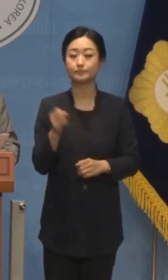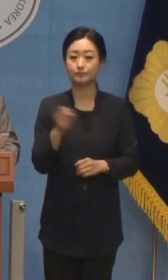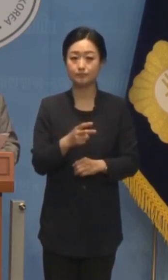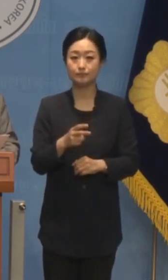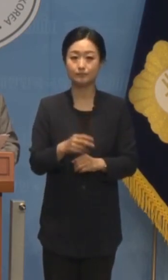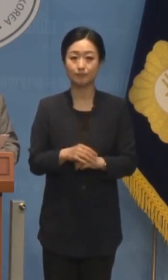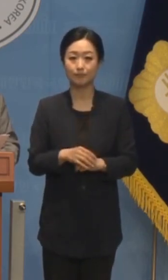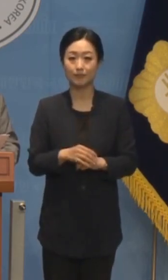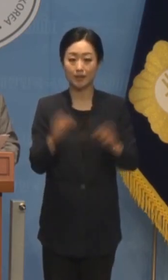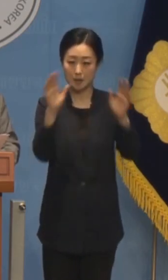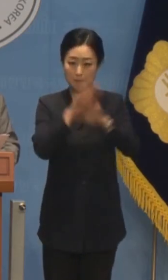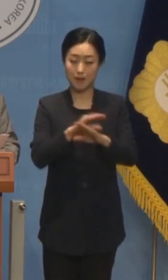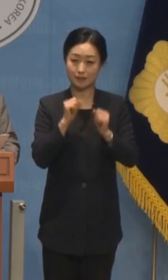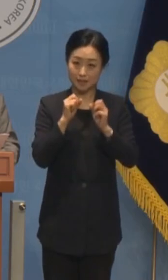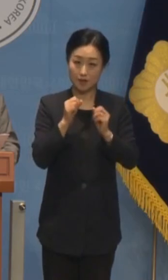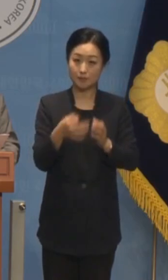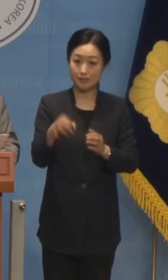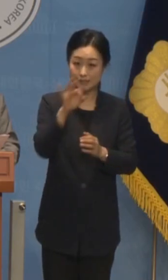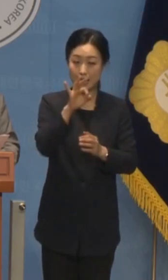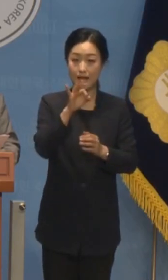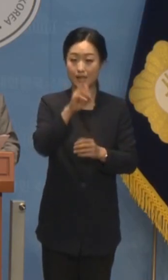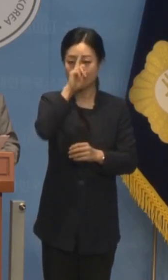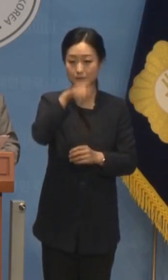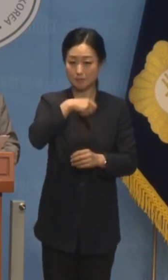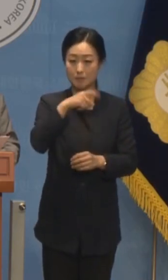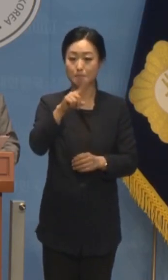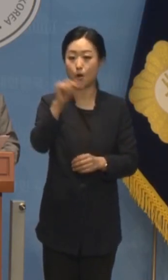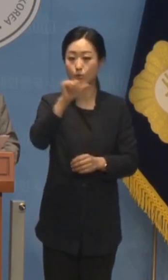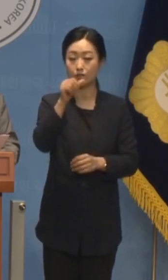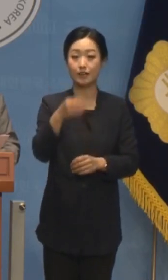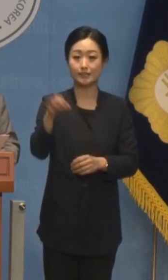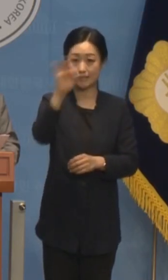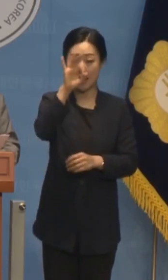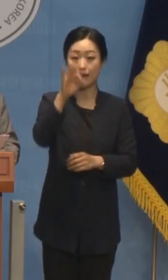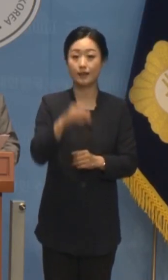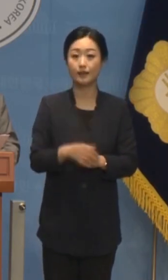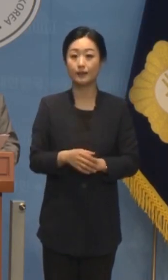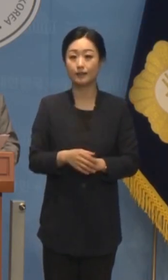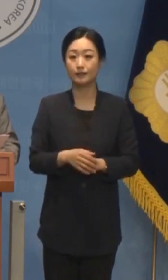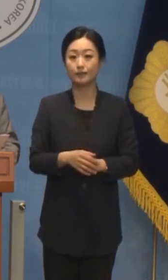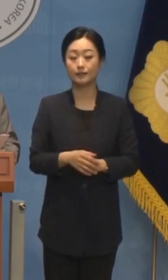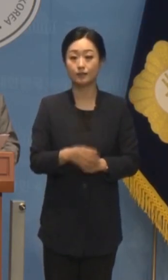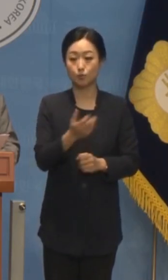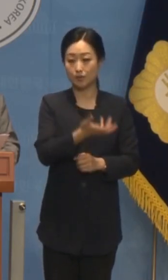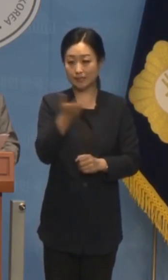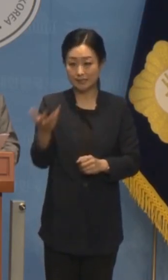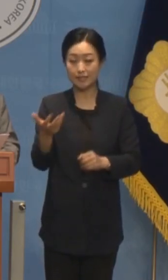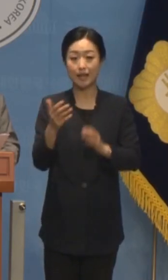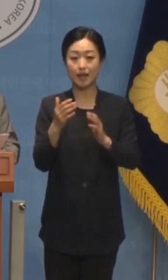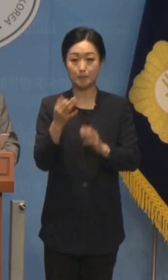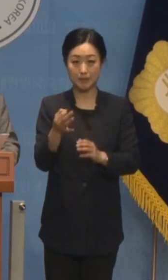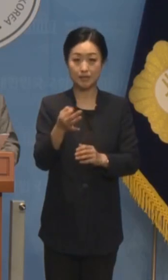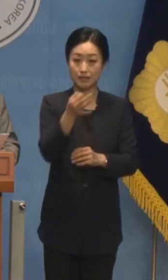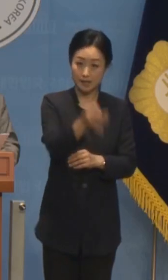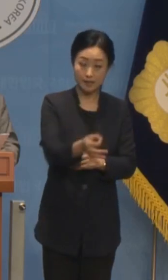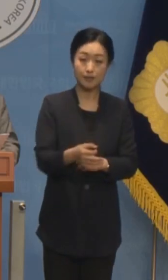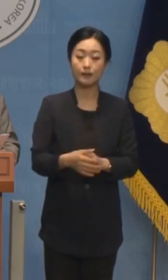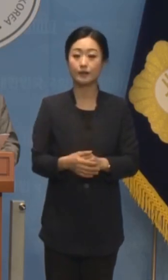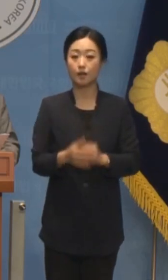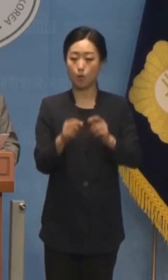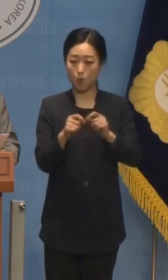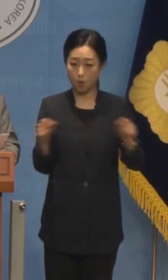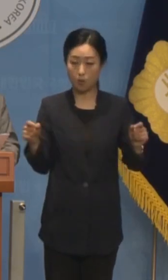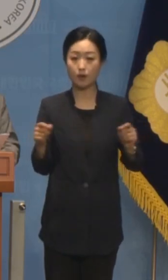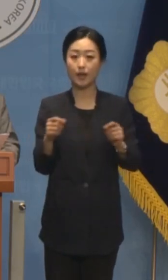훈련 급식비 10,000원까지 인상 이사 화물비 증액 단기복무 장비 증액